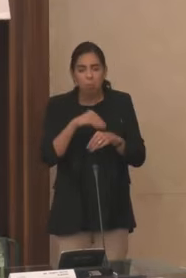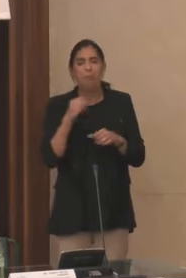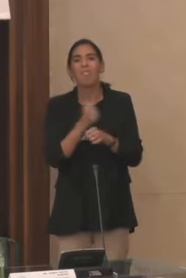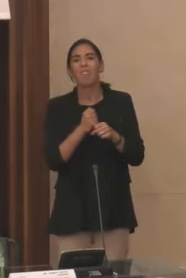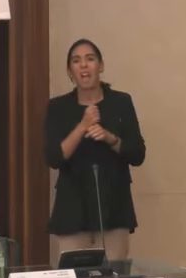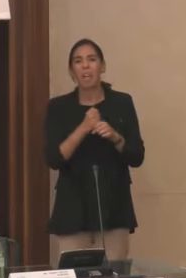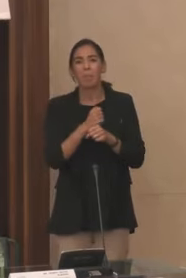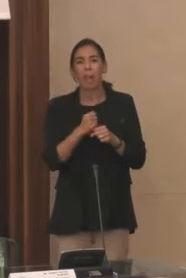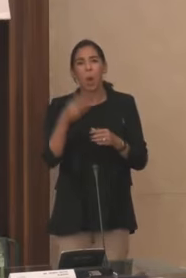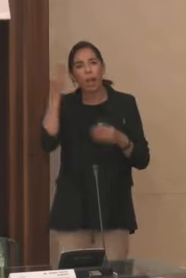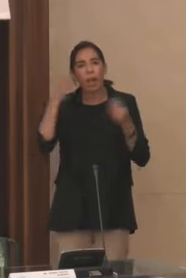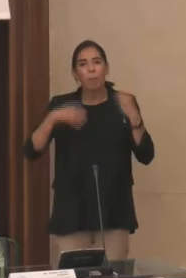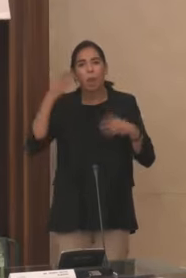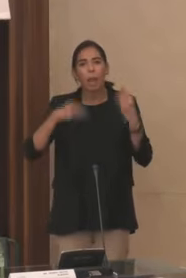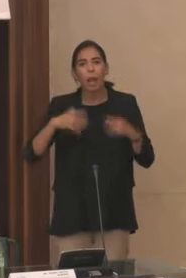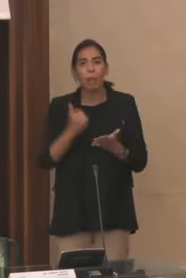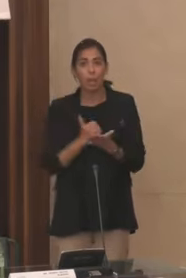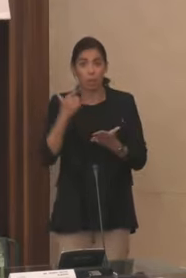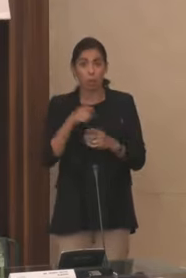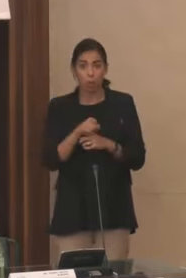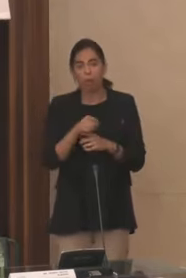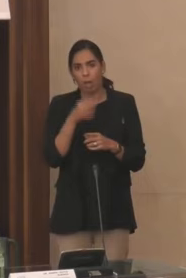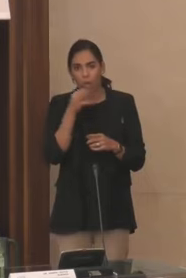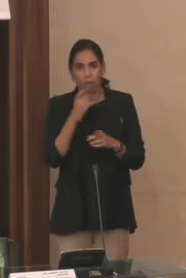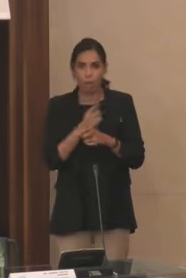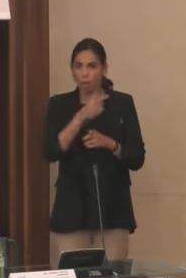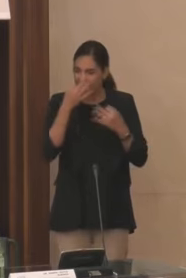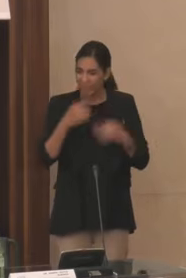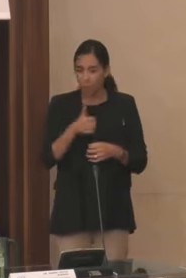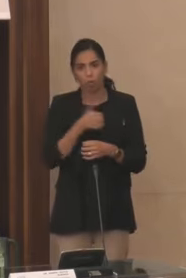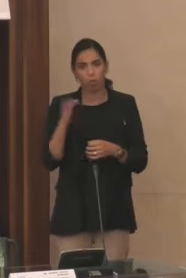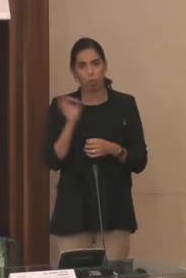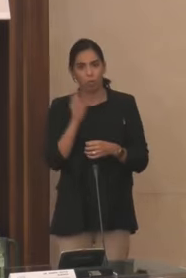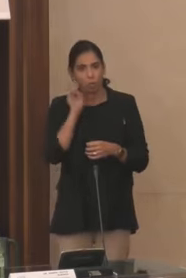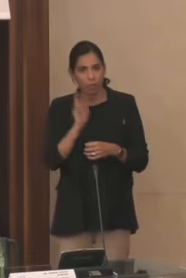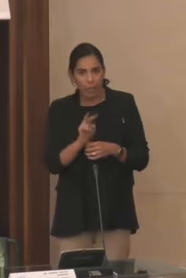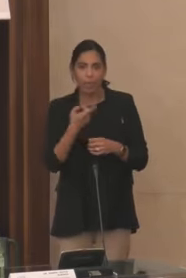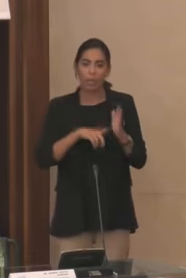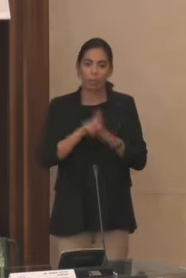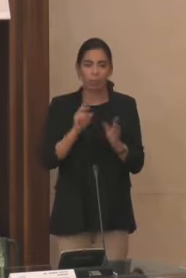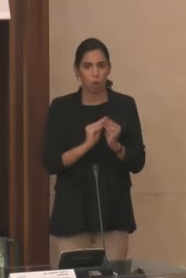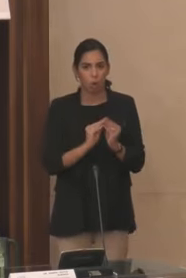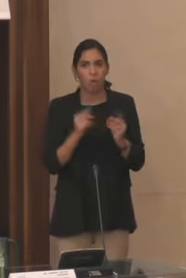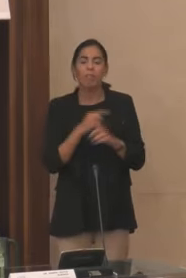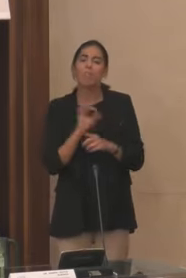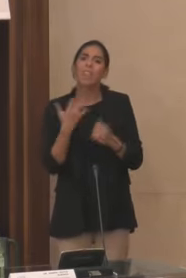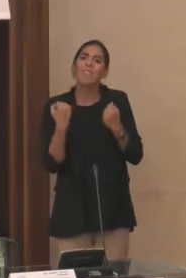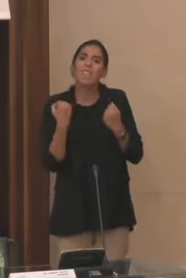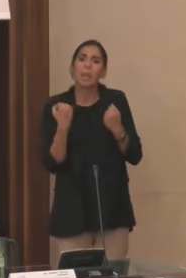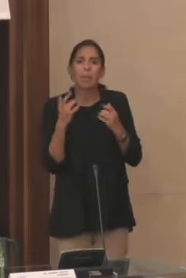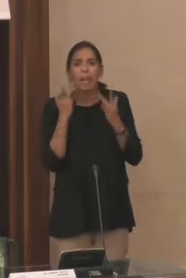prima di somministrarlo, ma se è una vitamina, anche se c'è qualche studio che mi orienta in questo senso, perché non